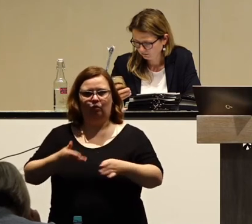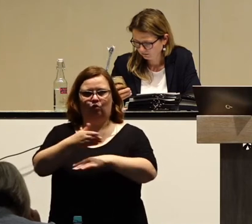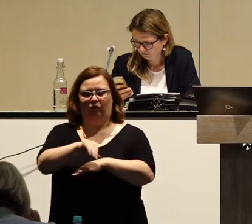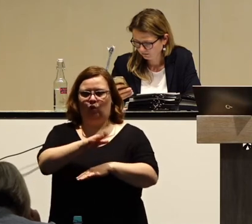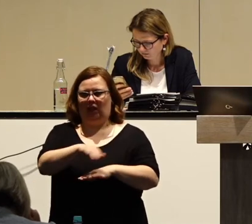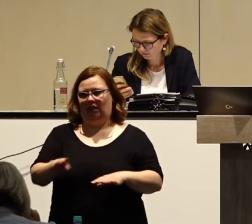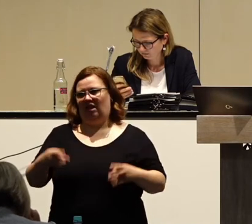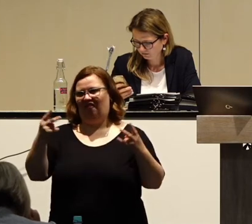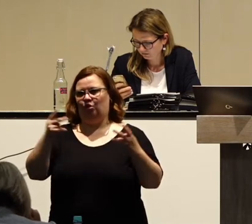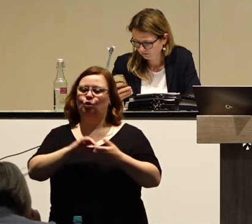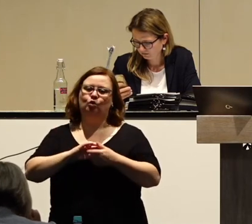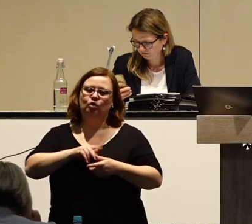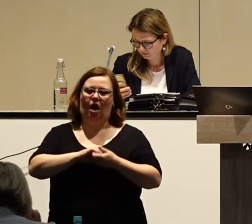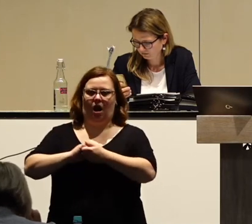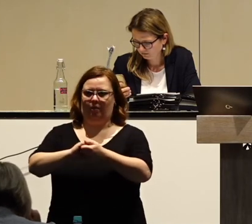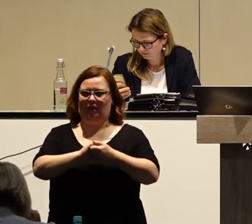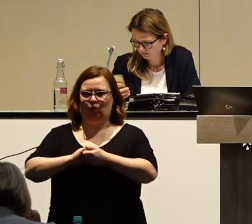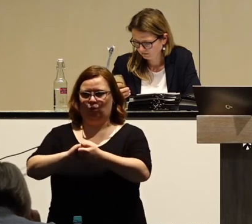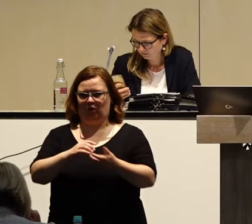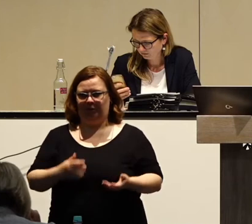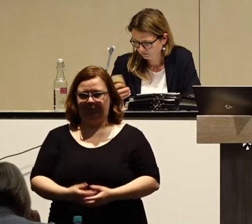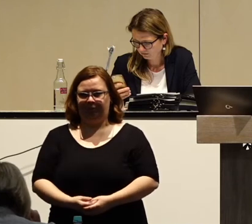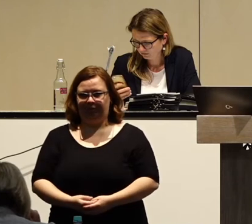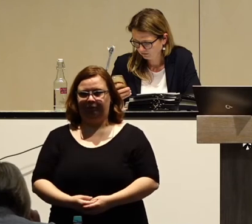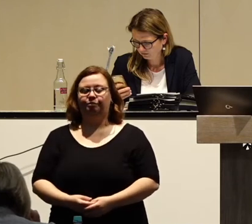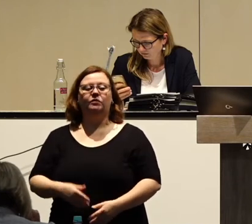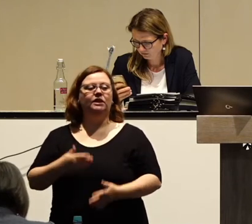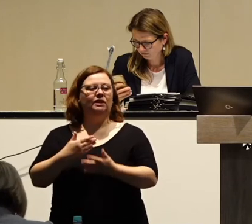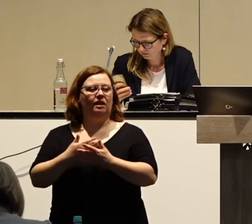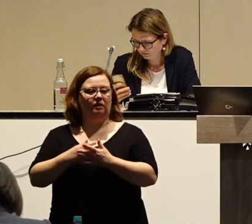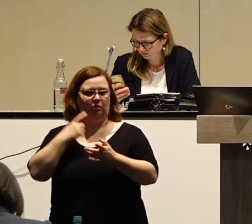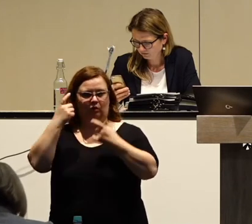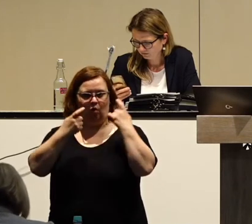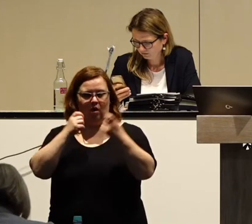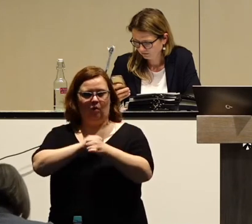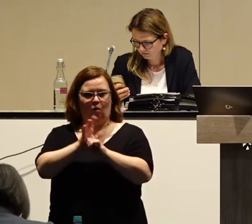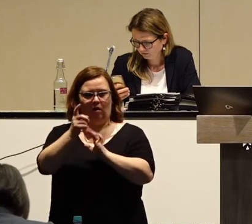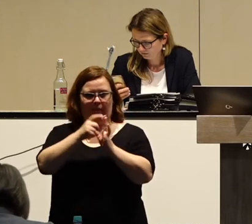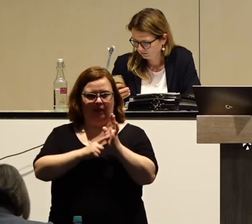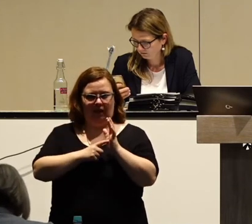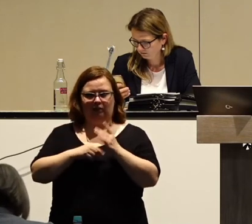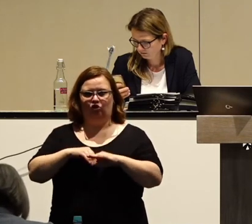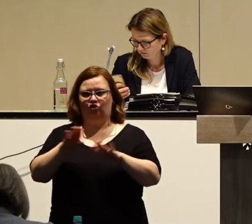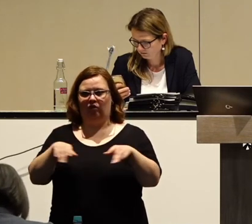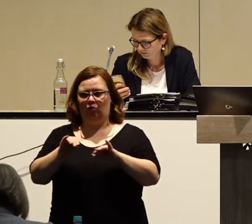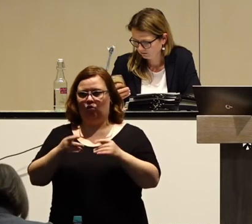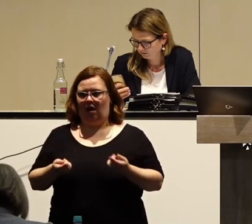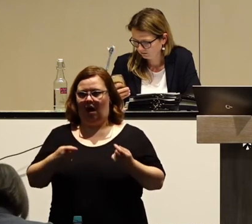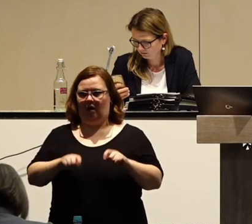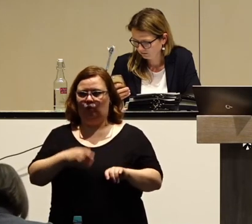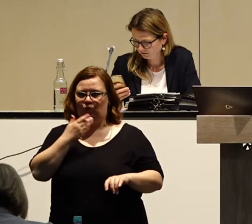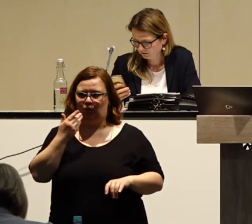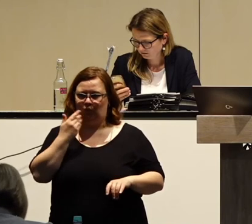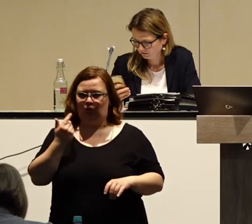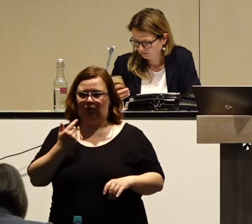eine bedeutsame soziale Dimension. Insofern ist es bedenklich, dass Corona-bedingt die Schwimmkurse nicht zum Abschluss geführt werden